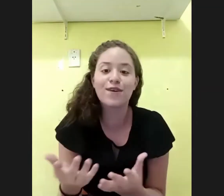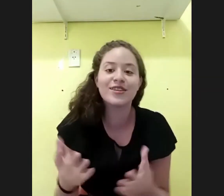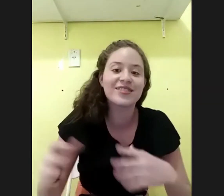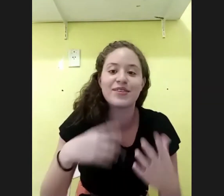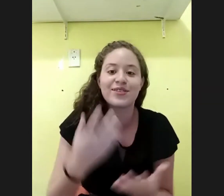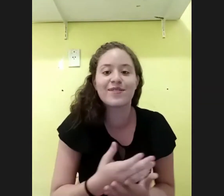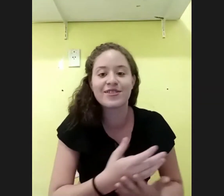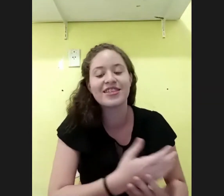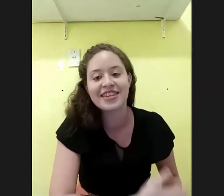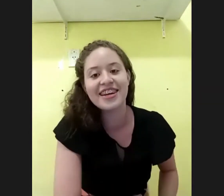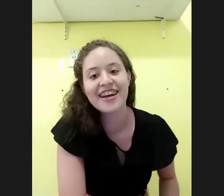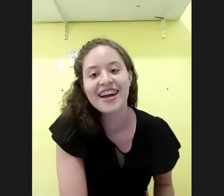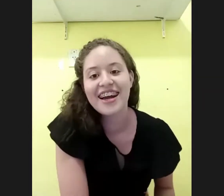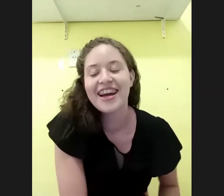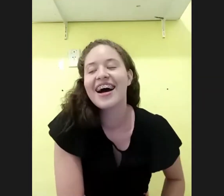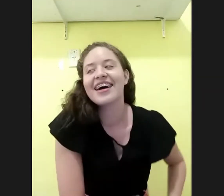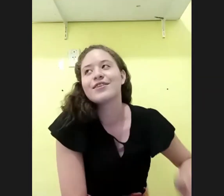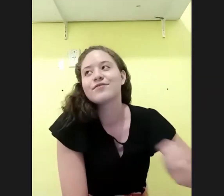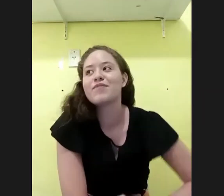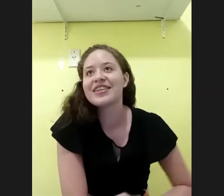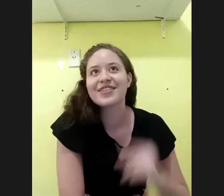não sabia se eu ia conseguir. Aí eu fiquei pensando.